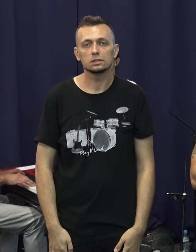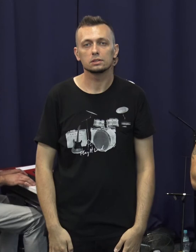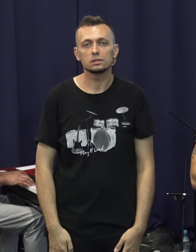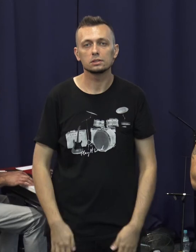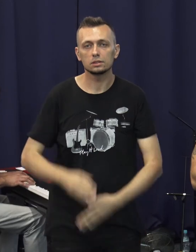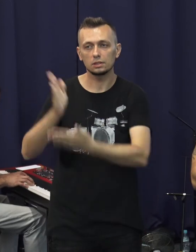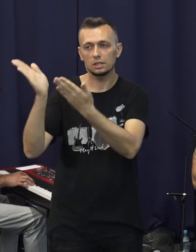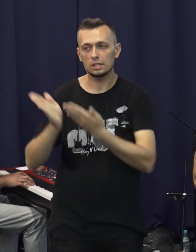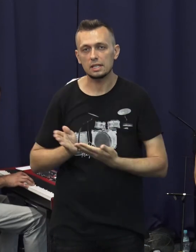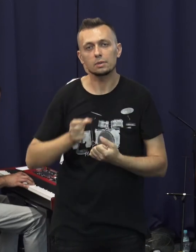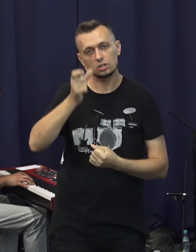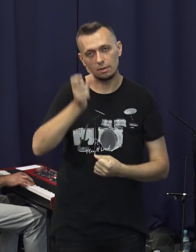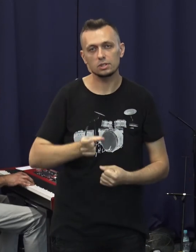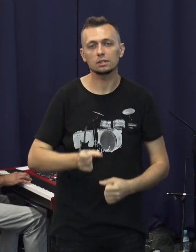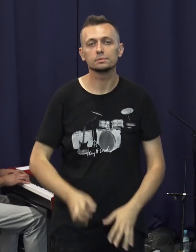Zapraszamy Cię.